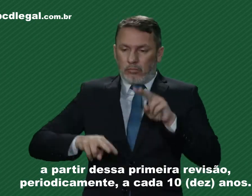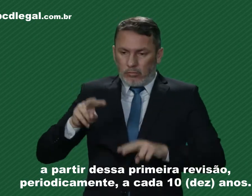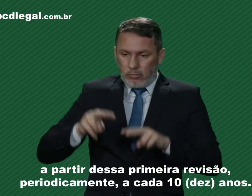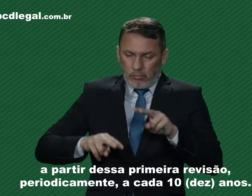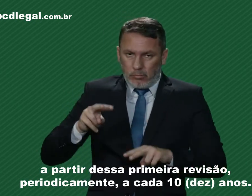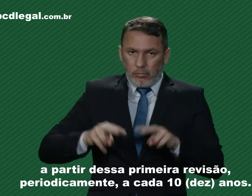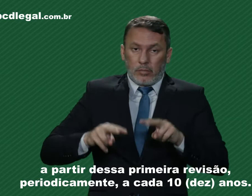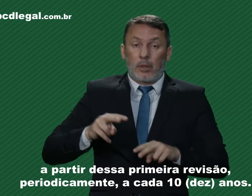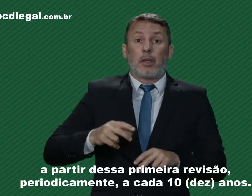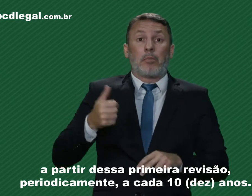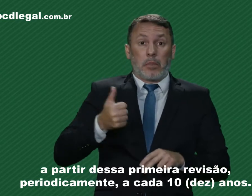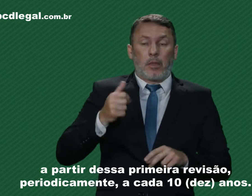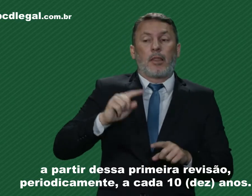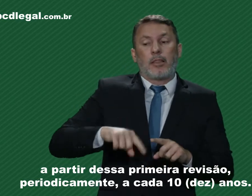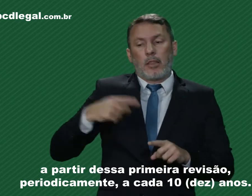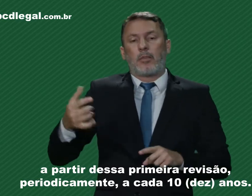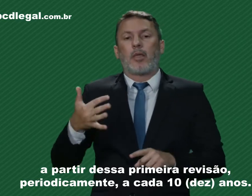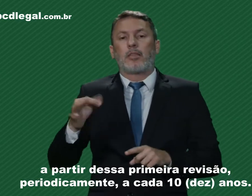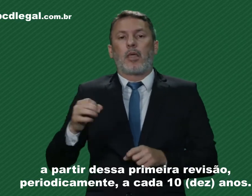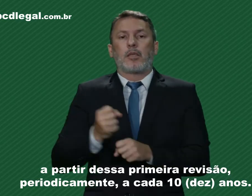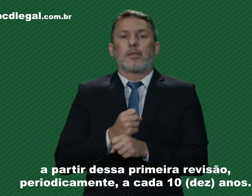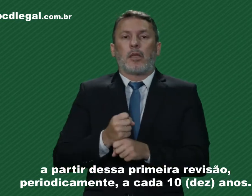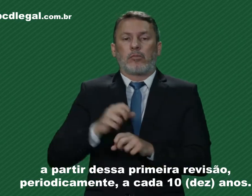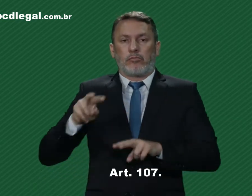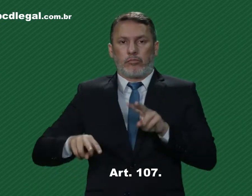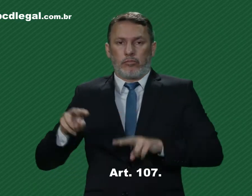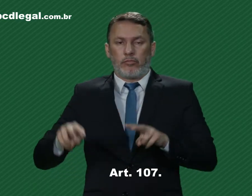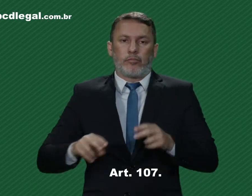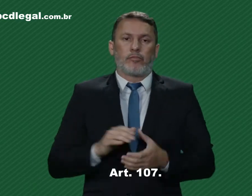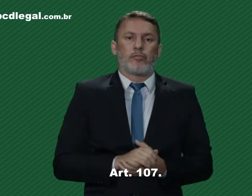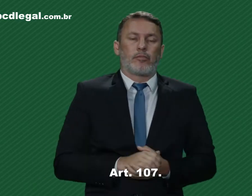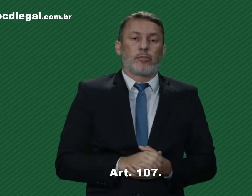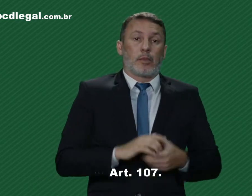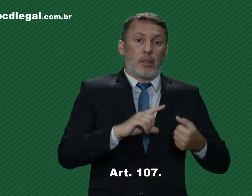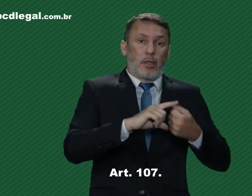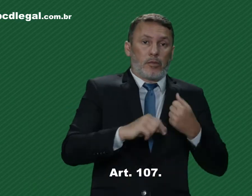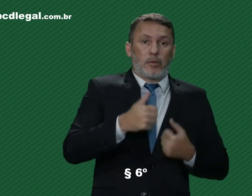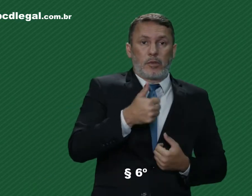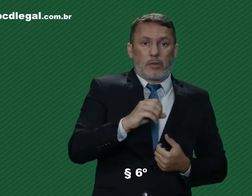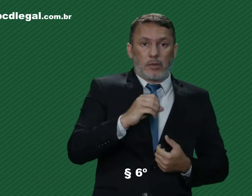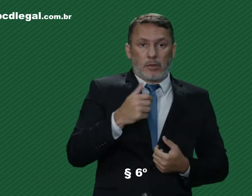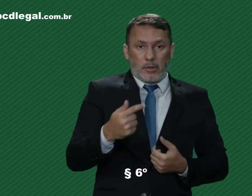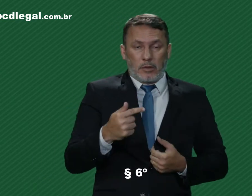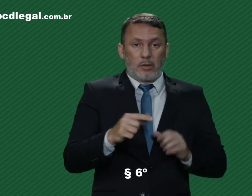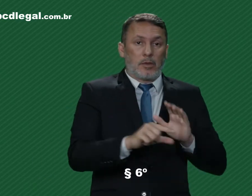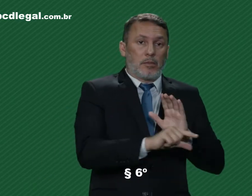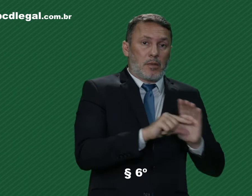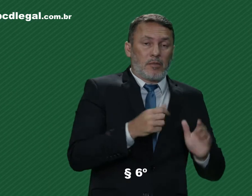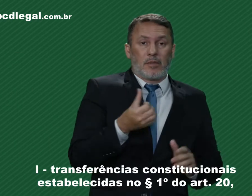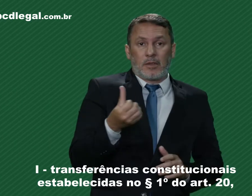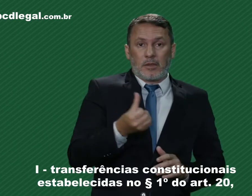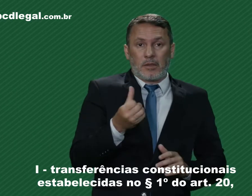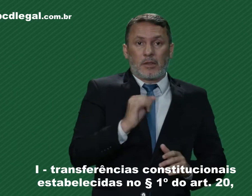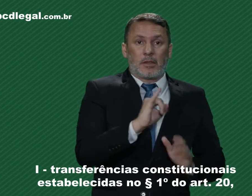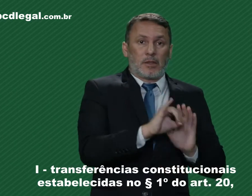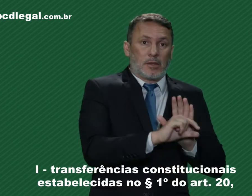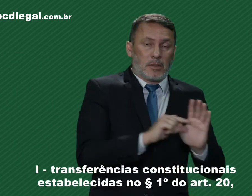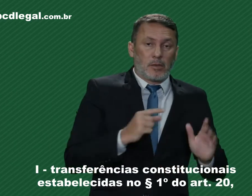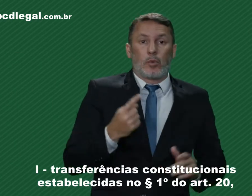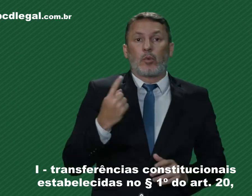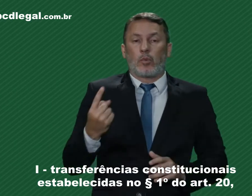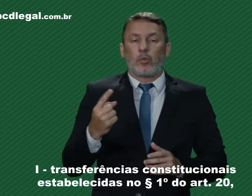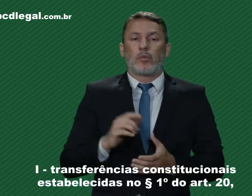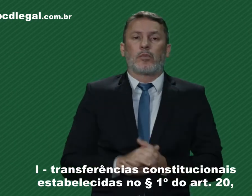primeira revisão, periodicamente a cada 10 anos. Artigo 107. Parágrafo 6º. Inciso